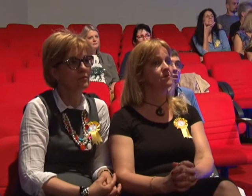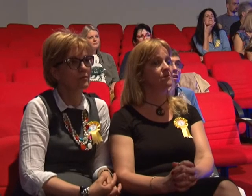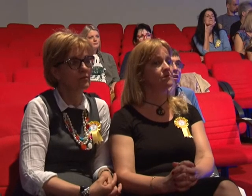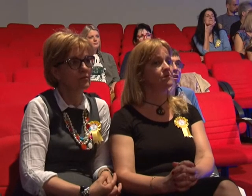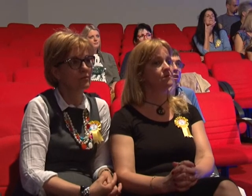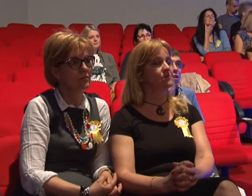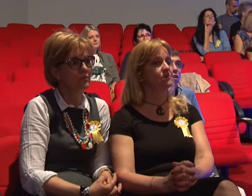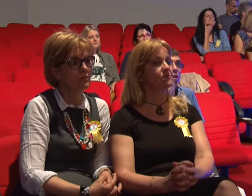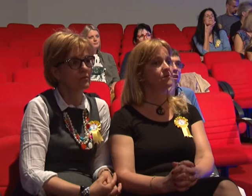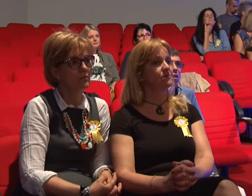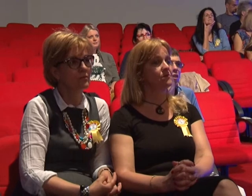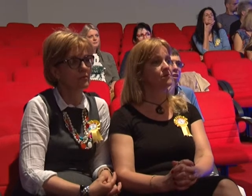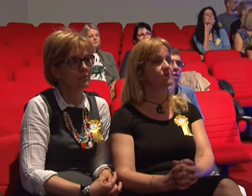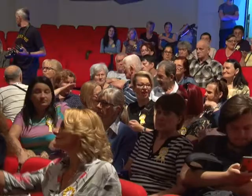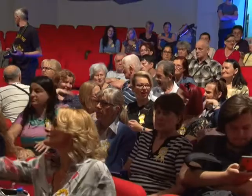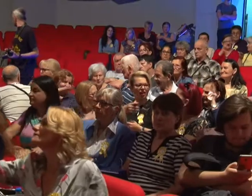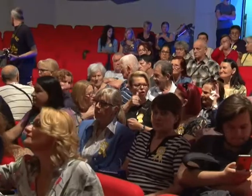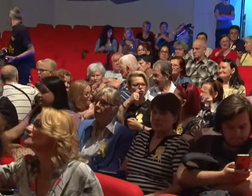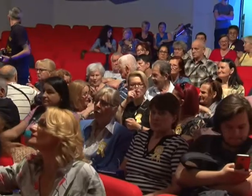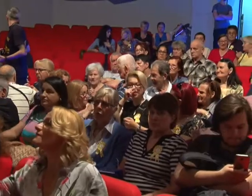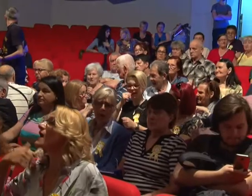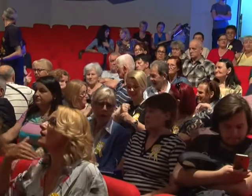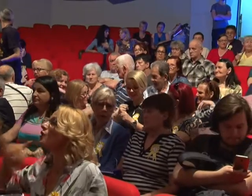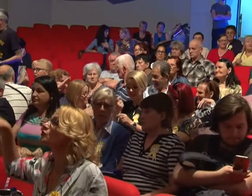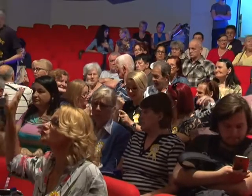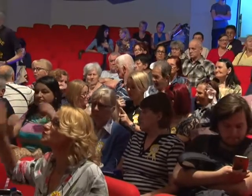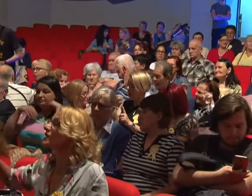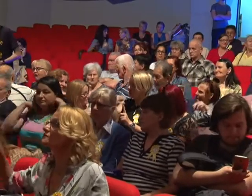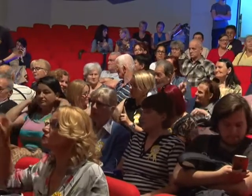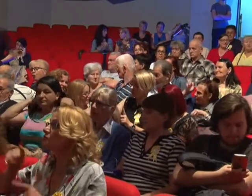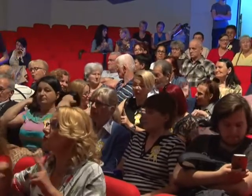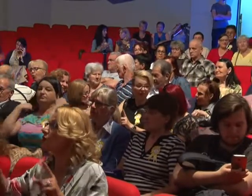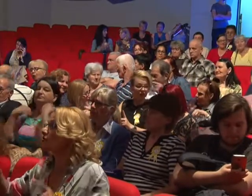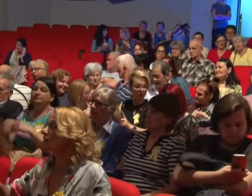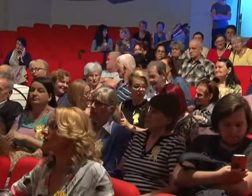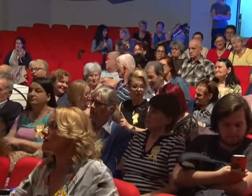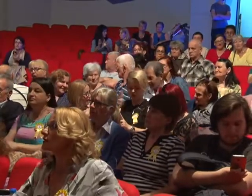kojima se gluve i nagluve osobe suočavaju, među kojima su barijere prilikom zapošljavanja.